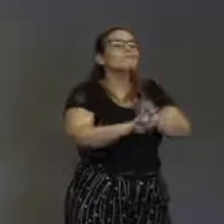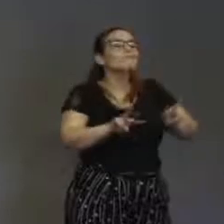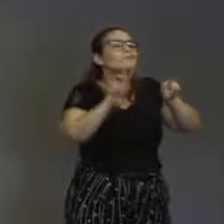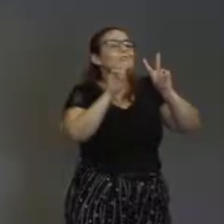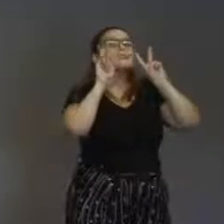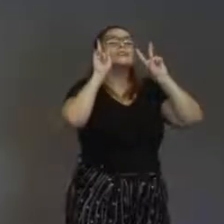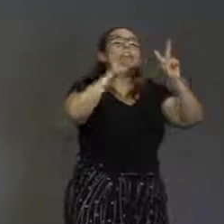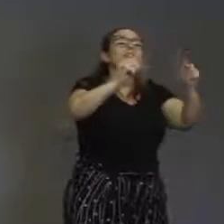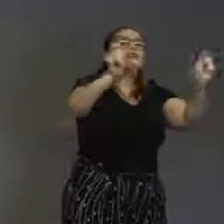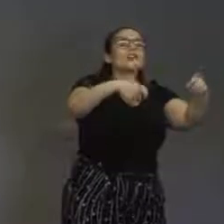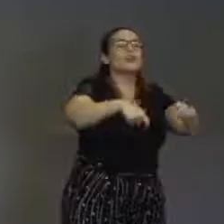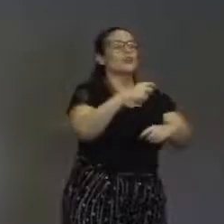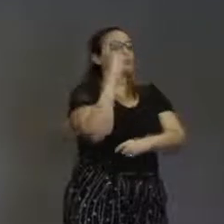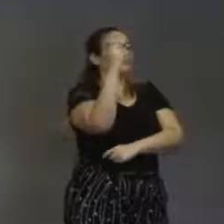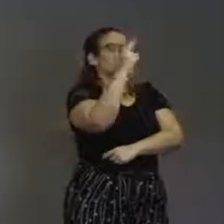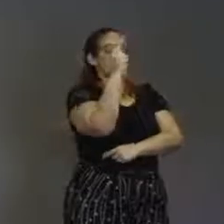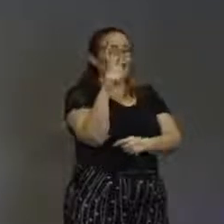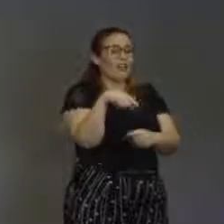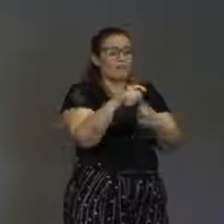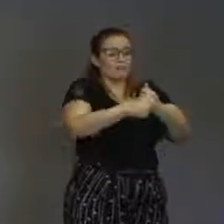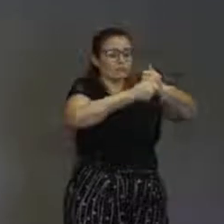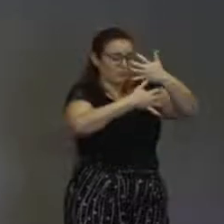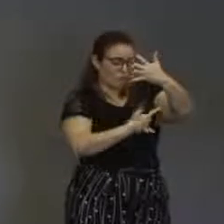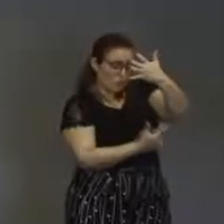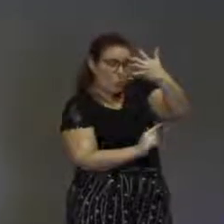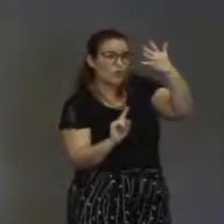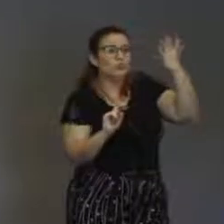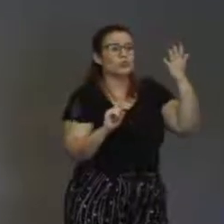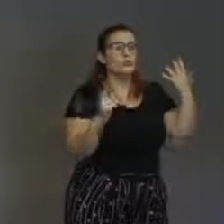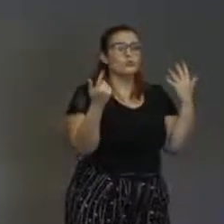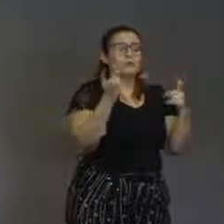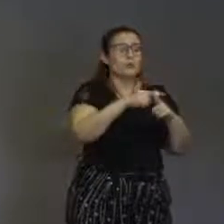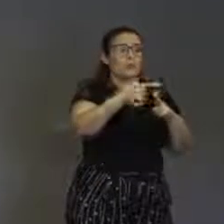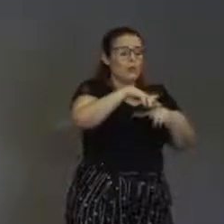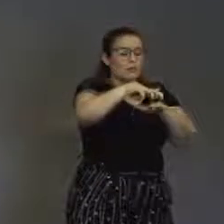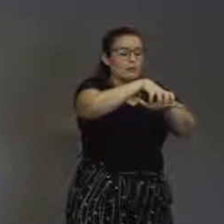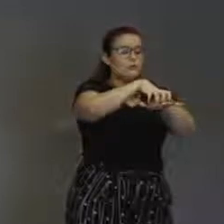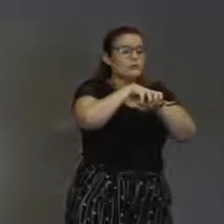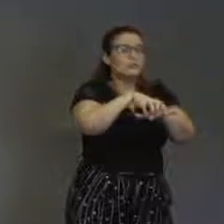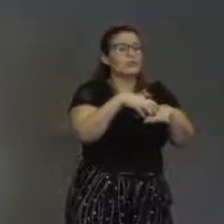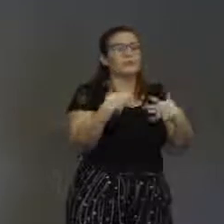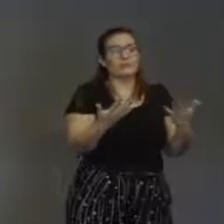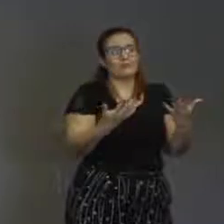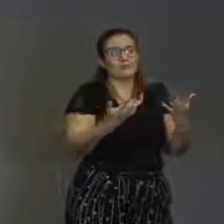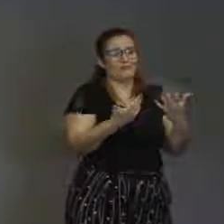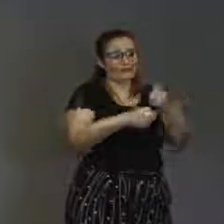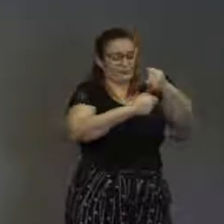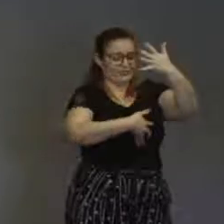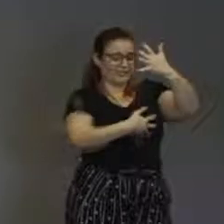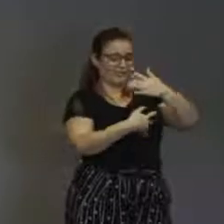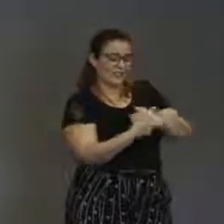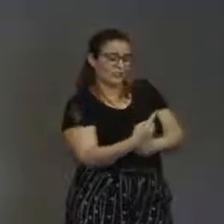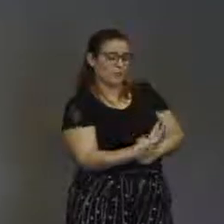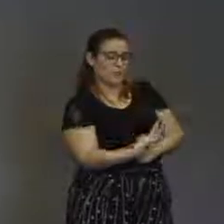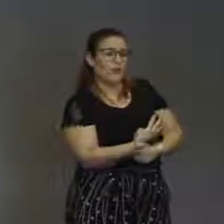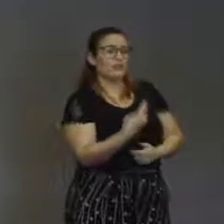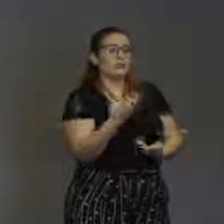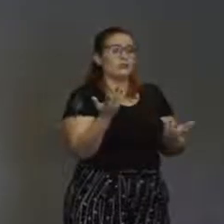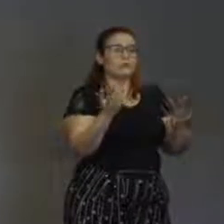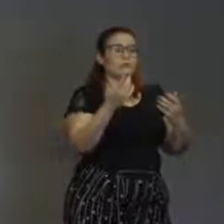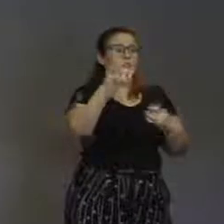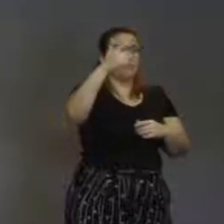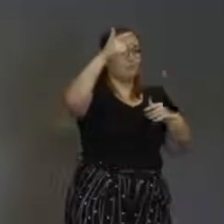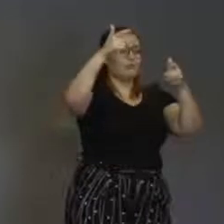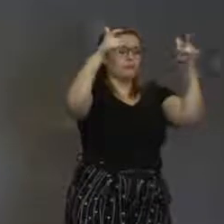lugar, que a gente tem um problema grande de mobilidade em transporte, que entra em 14º lugar. Então, a gente vai descendo de 4,4 a